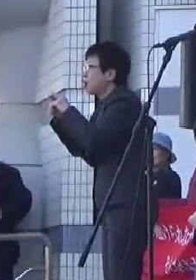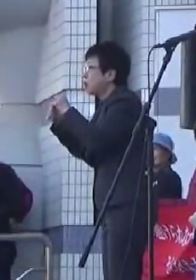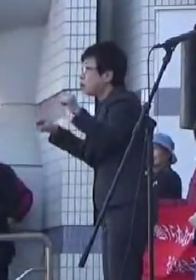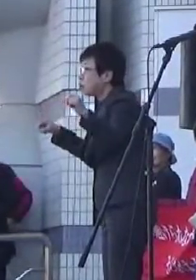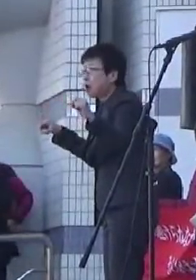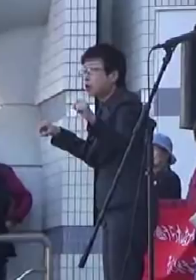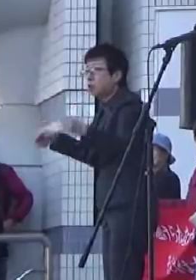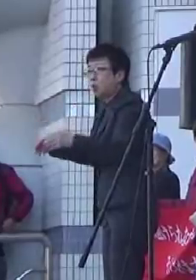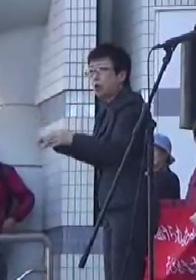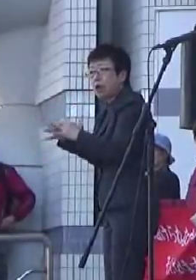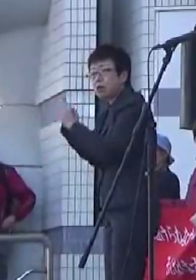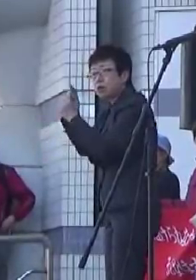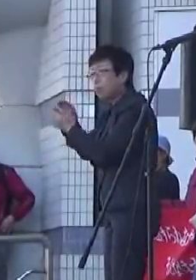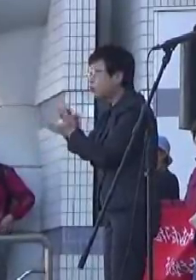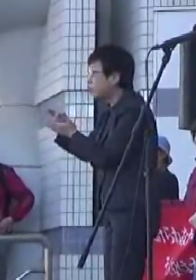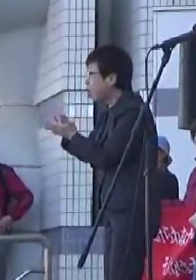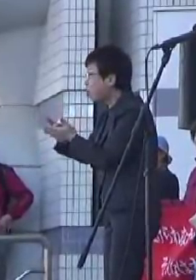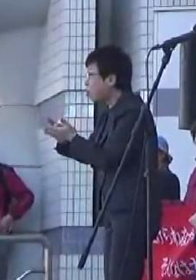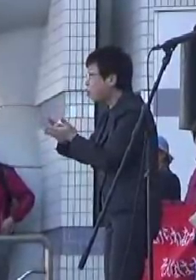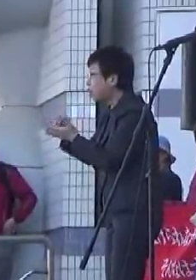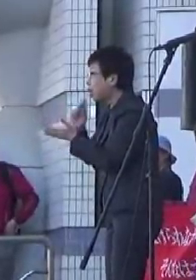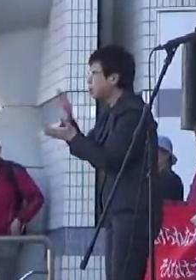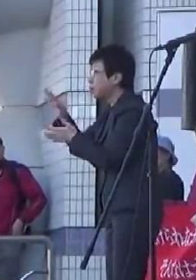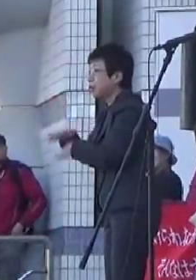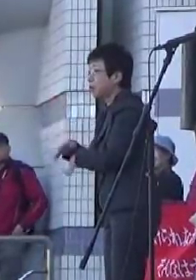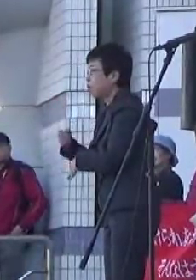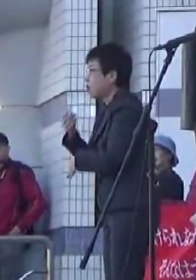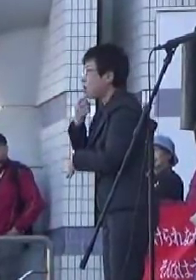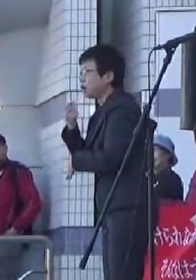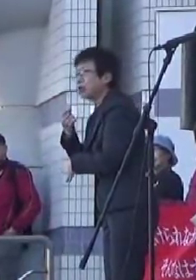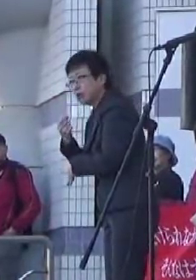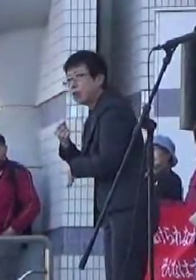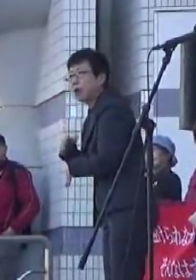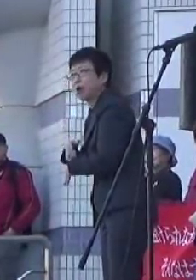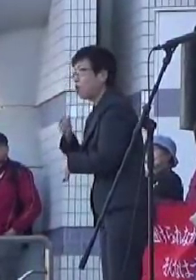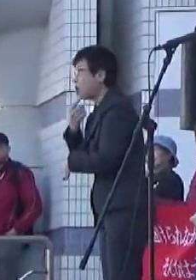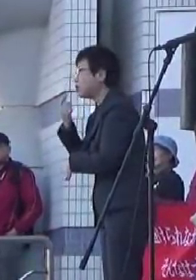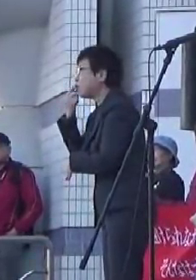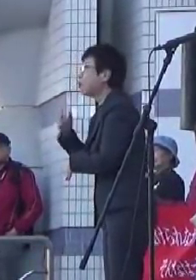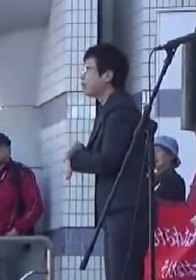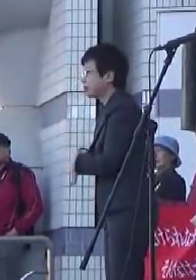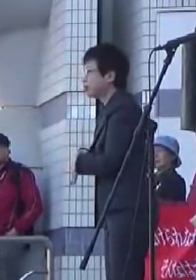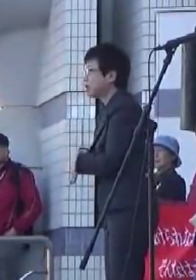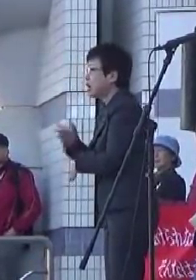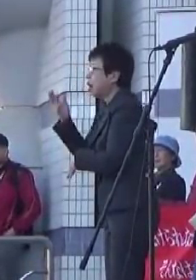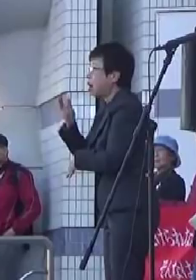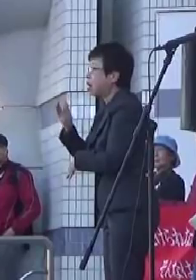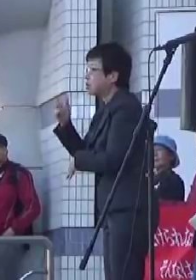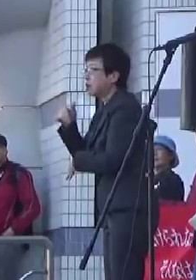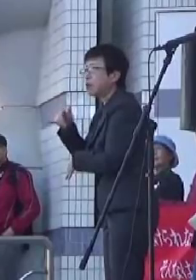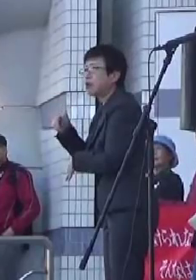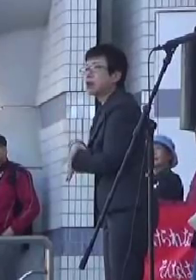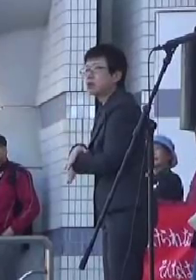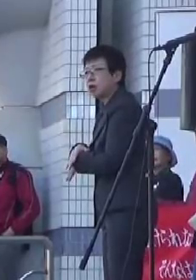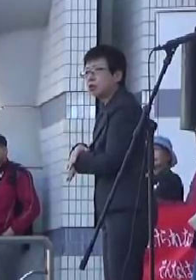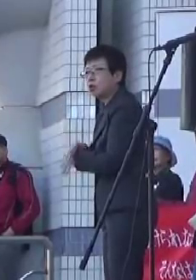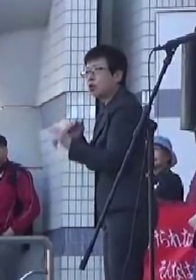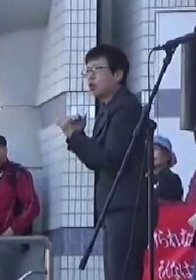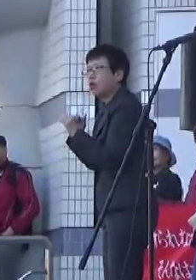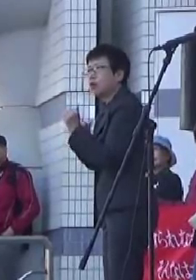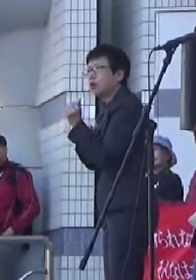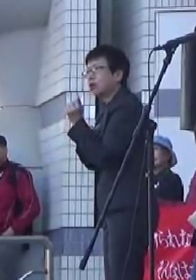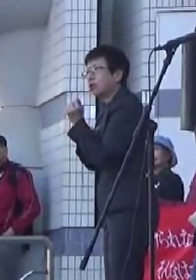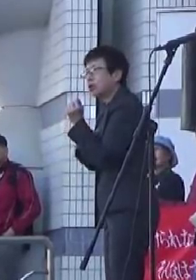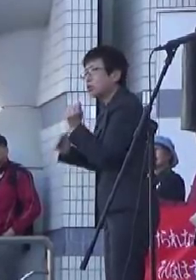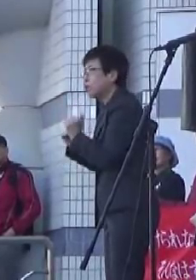なんていう動きもあります。それまたおかしいですよね。今笑い声起きましたけれども、本当おかしいと思う。8000ベクレルなんで勝手に基準を上げないでいただき